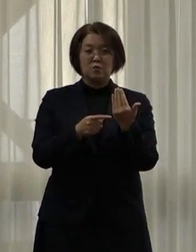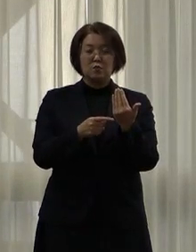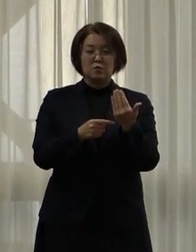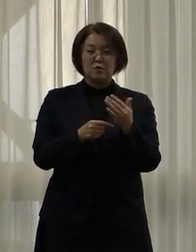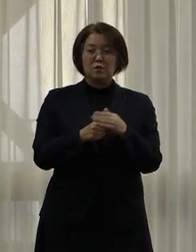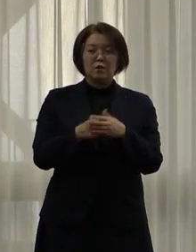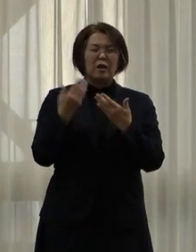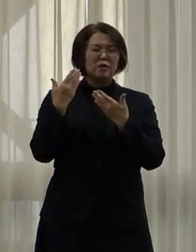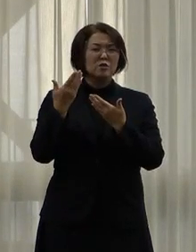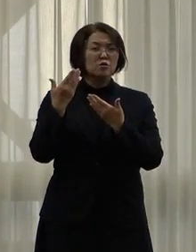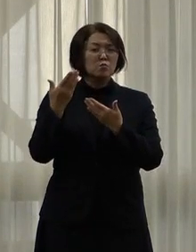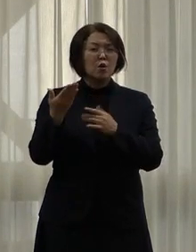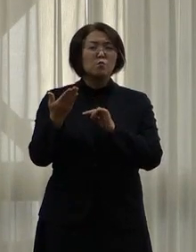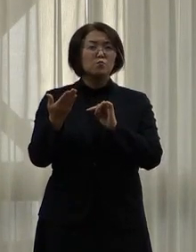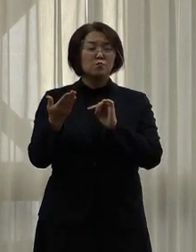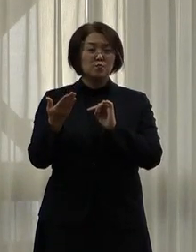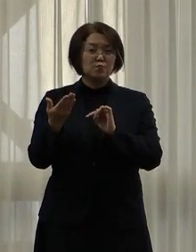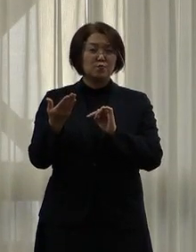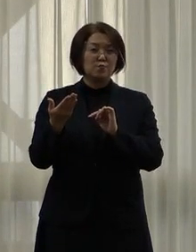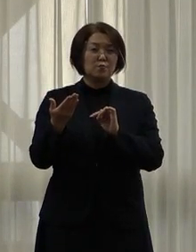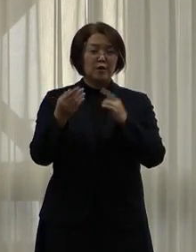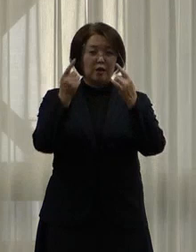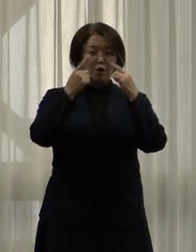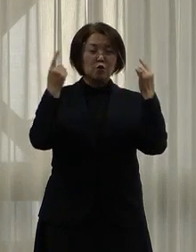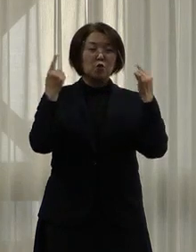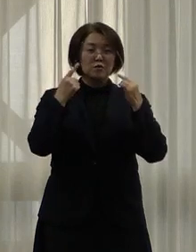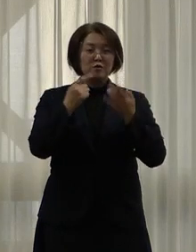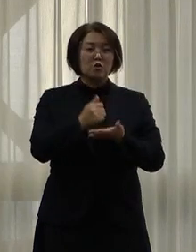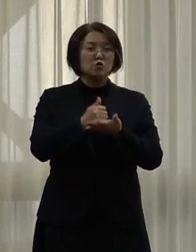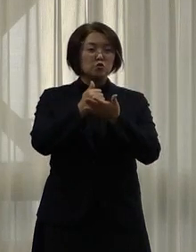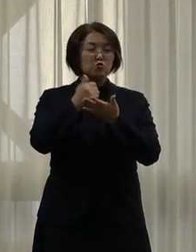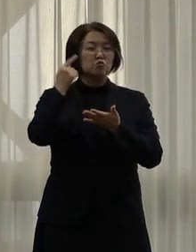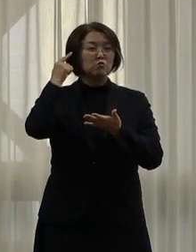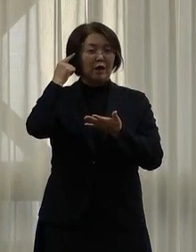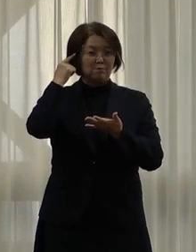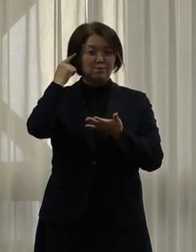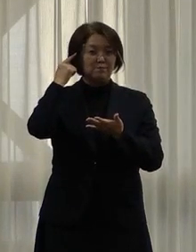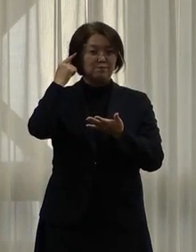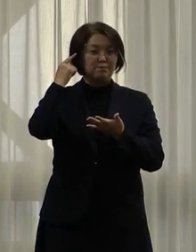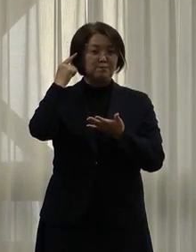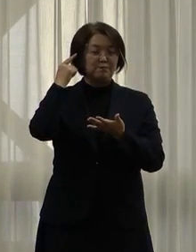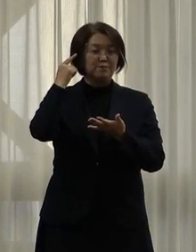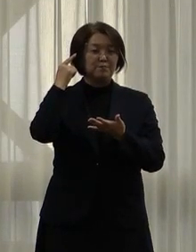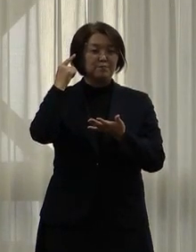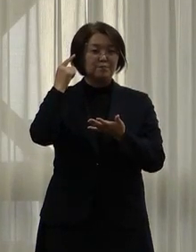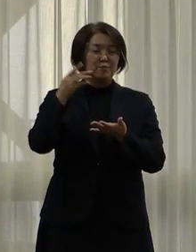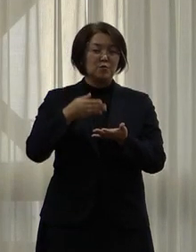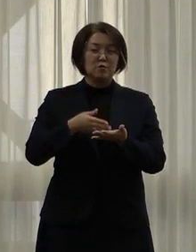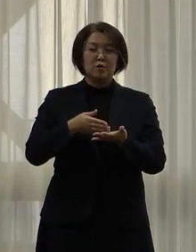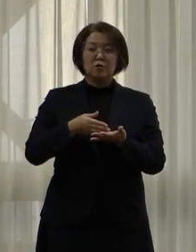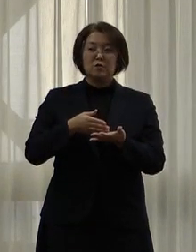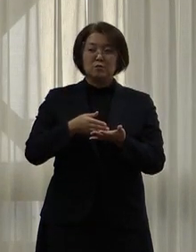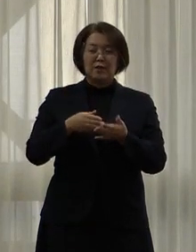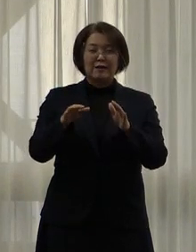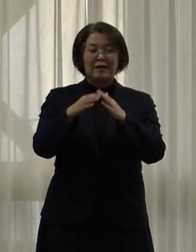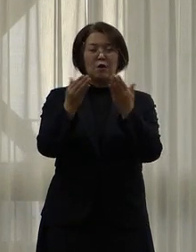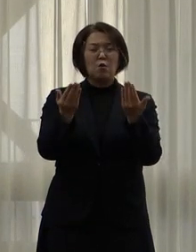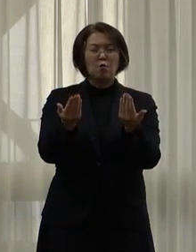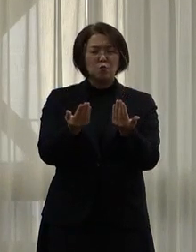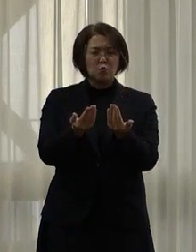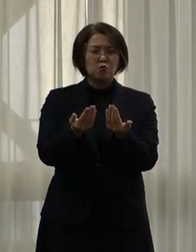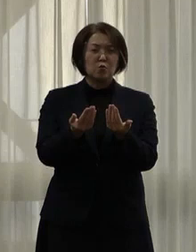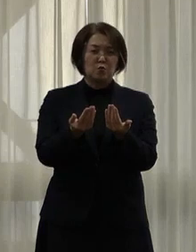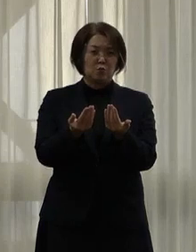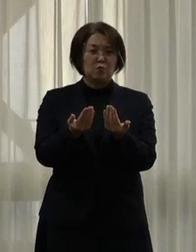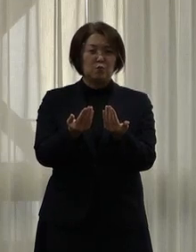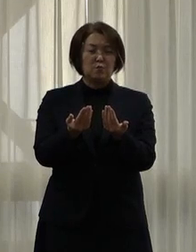設問については個人の主観とか感じ方っていうところの説明がほぼ大半を占めている